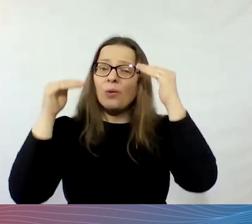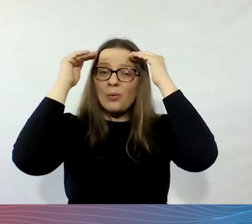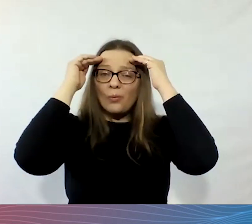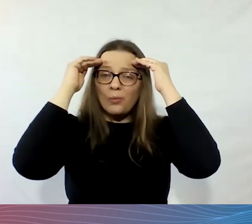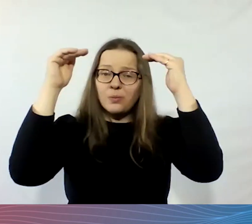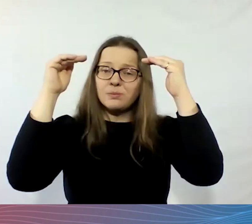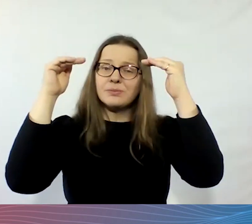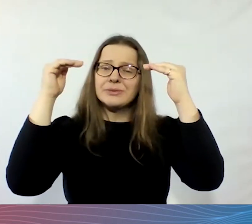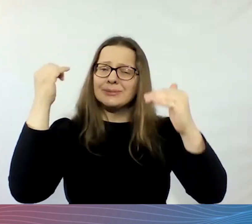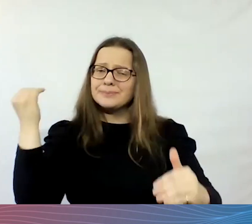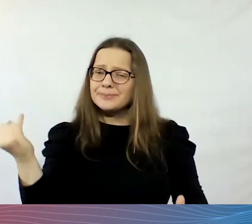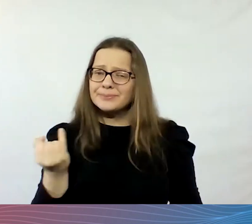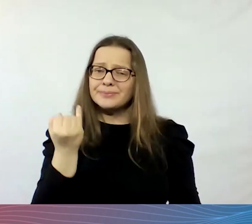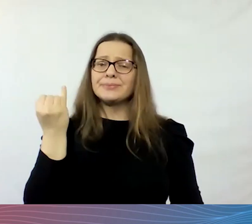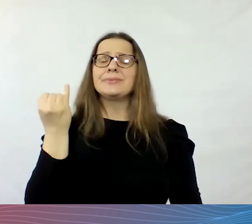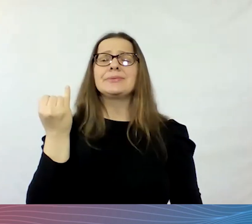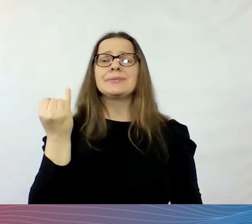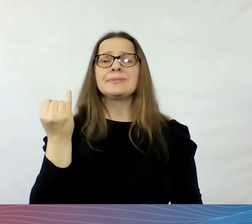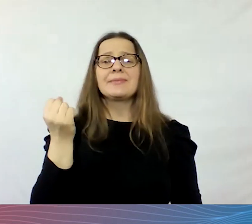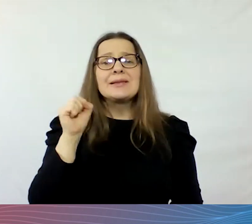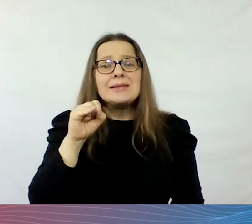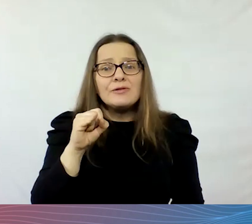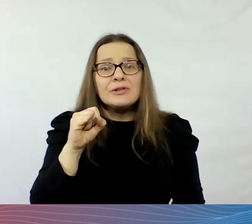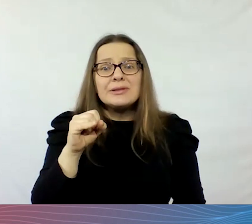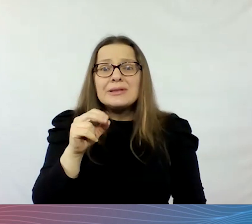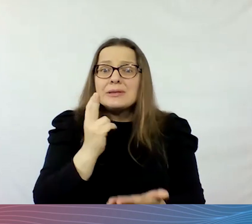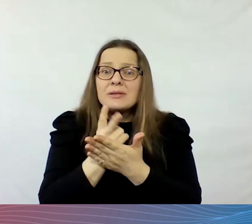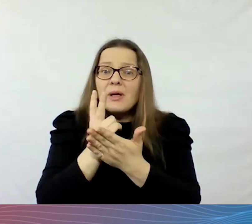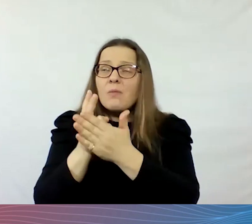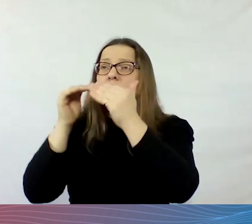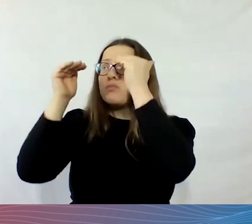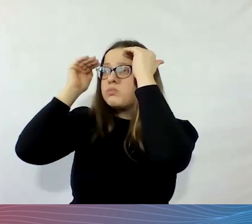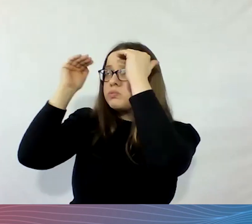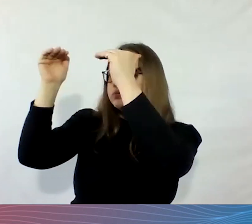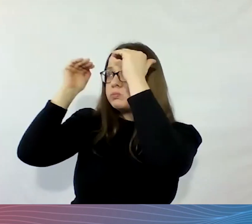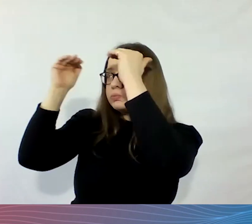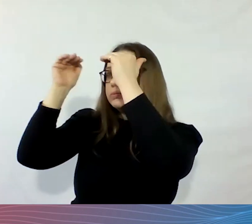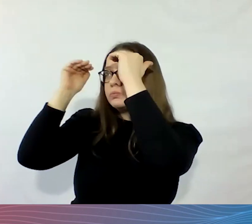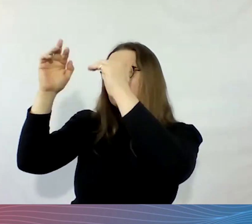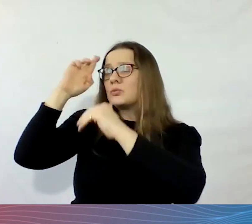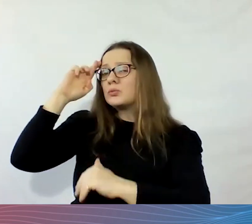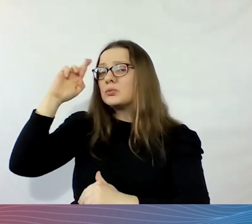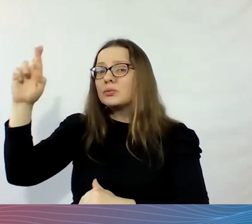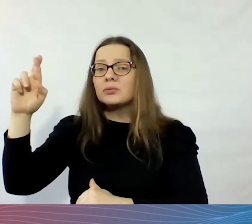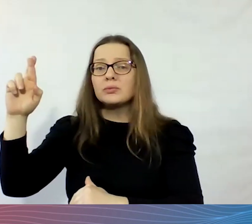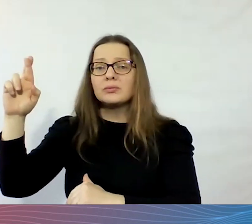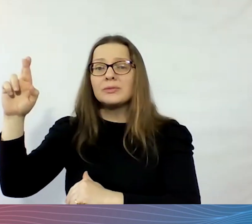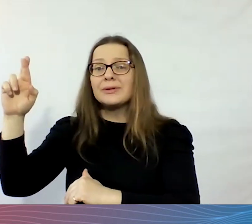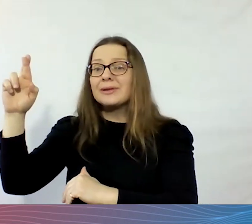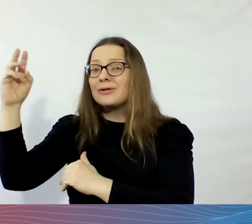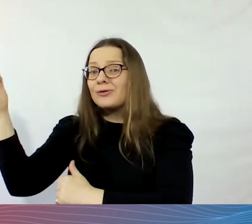E você obedecendo ao Senhor, é o Senhor, irmãos, que dá os